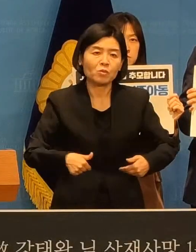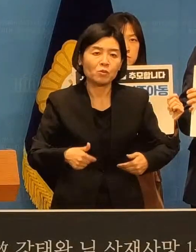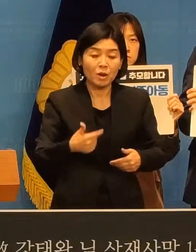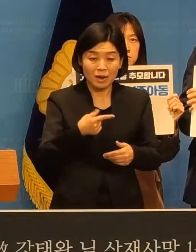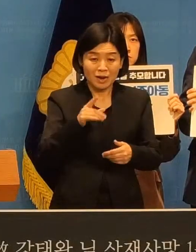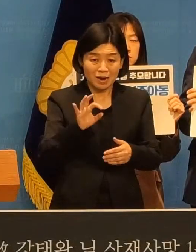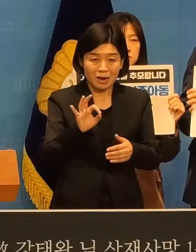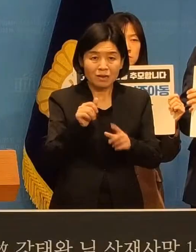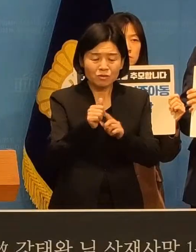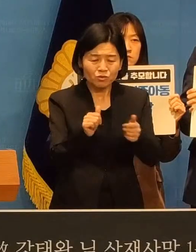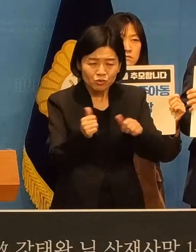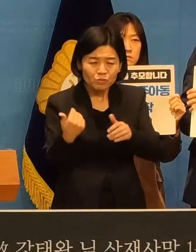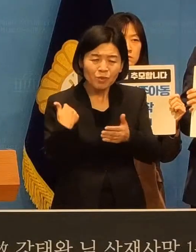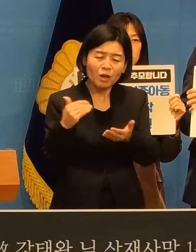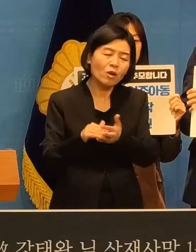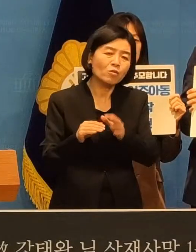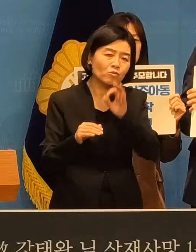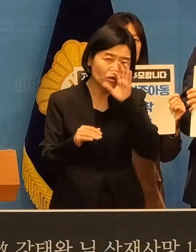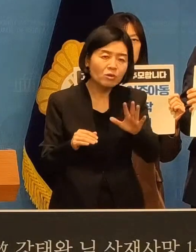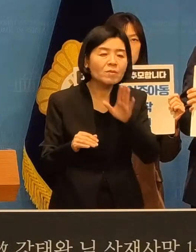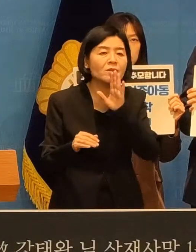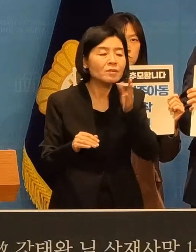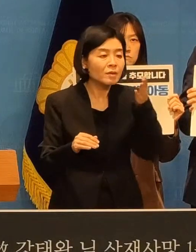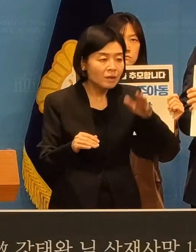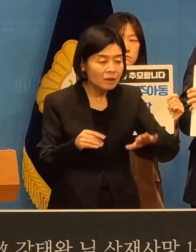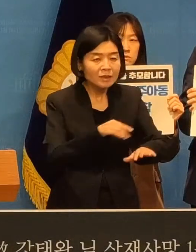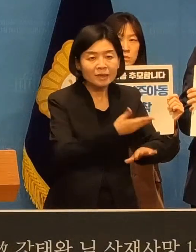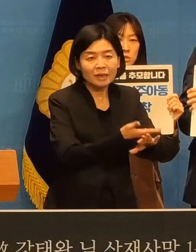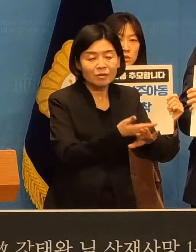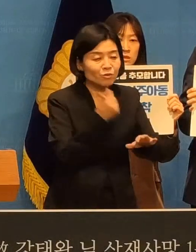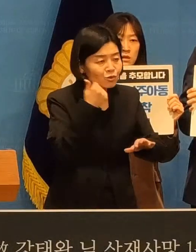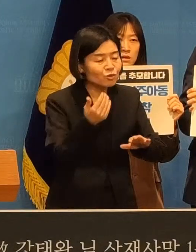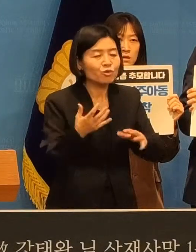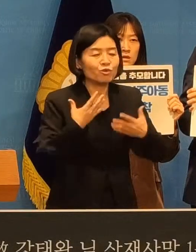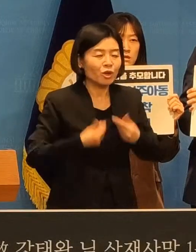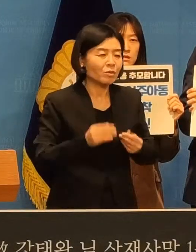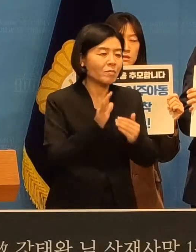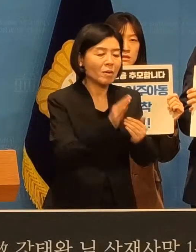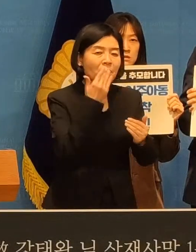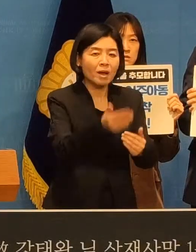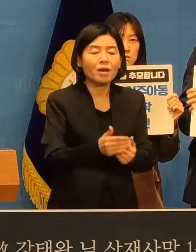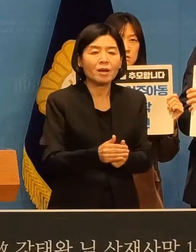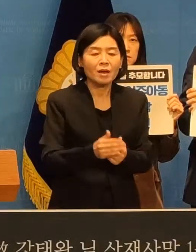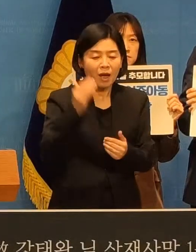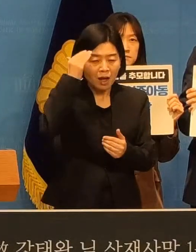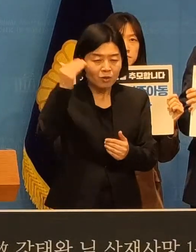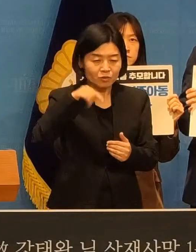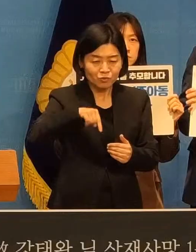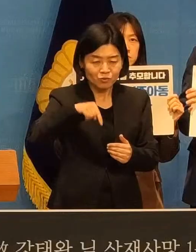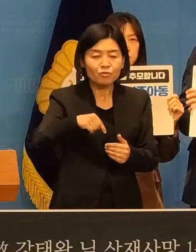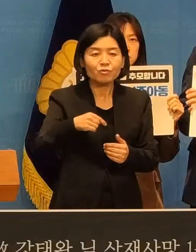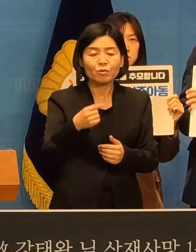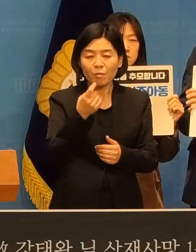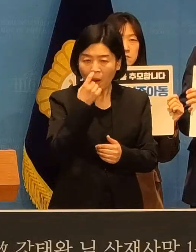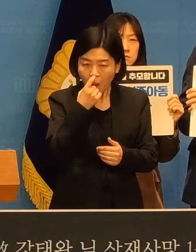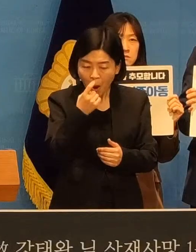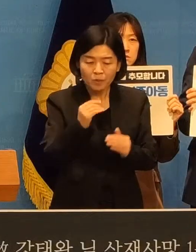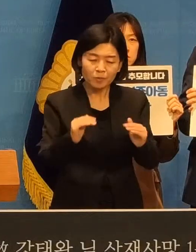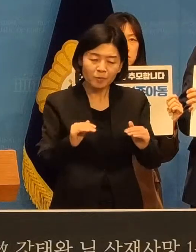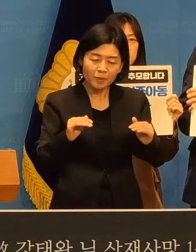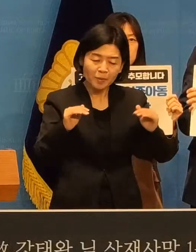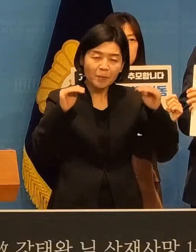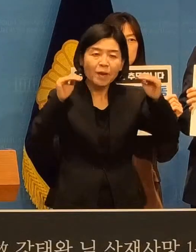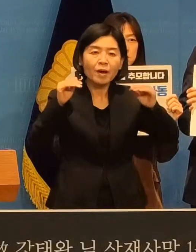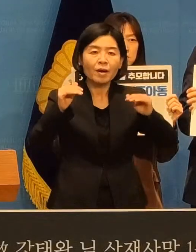많은 이들의 죽음과 좌절은 막을 수 있습니다. 강태환님처럼 한국에서 교육받고 성장한 한국에 정착하고 싶고 한국인이